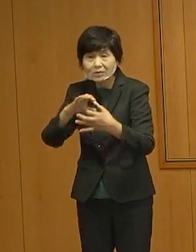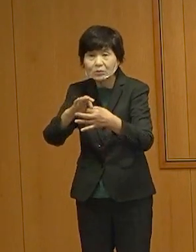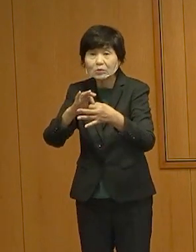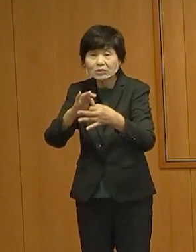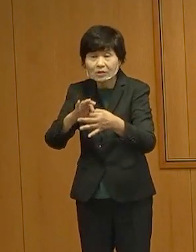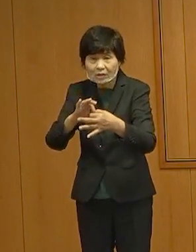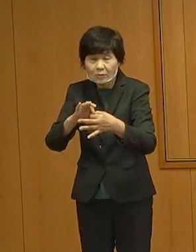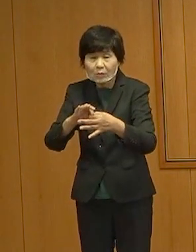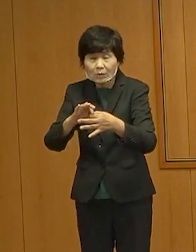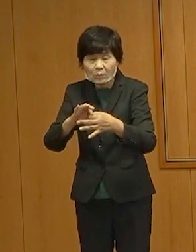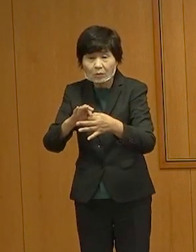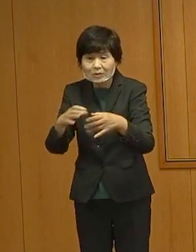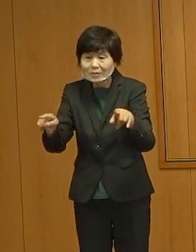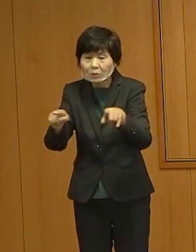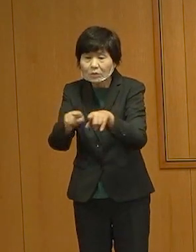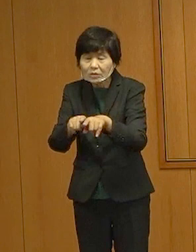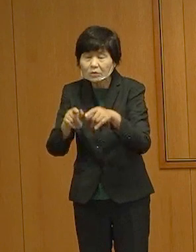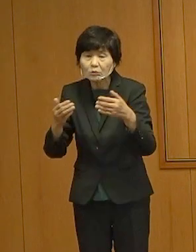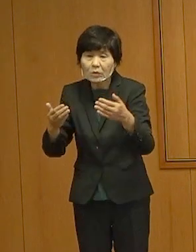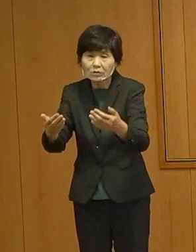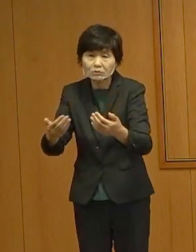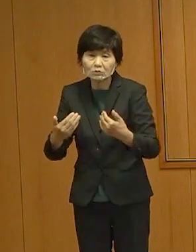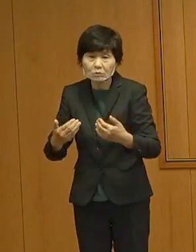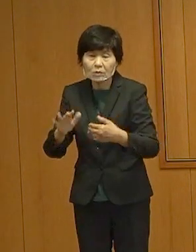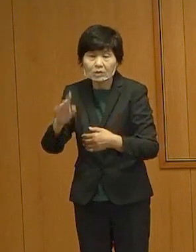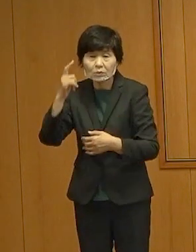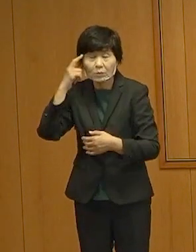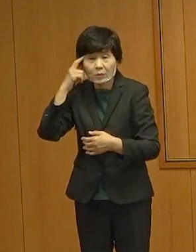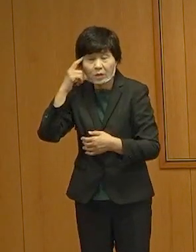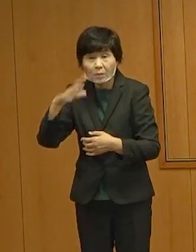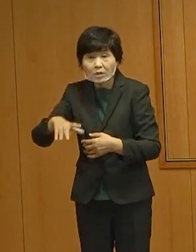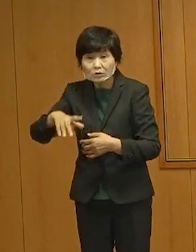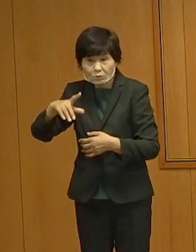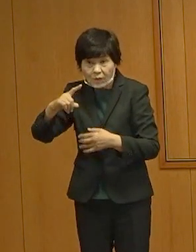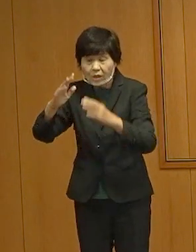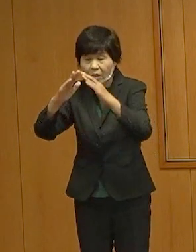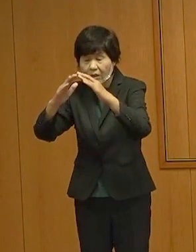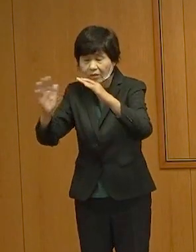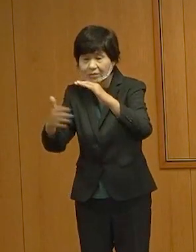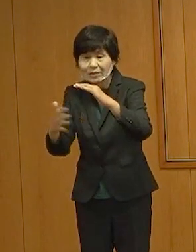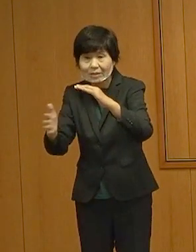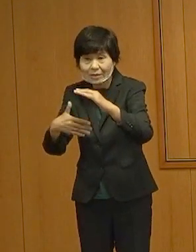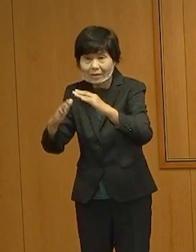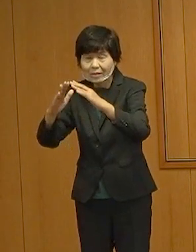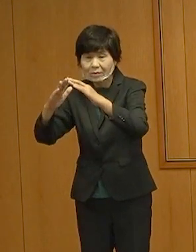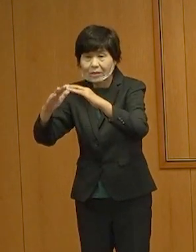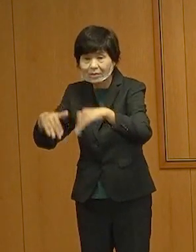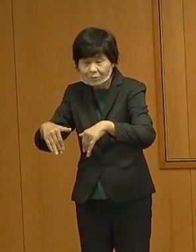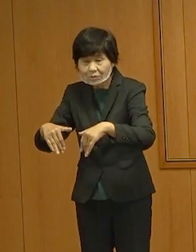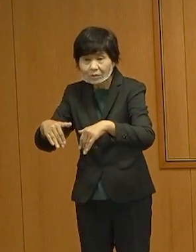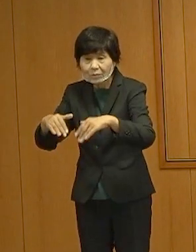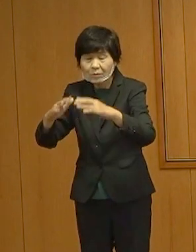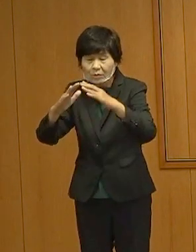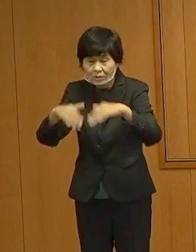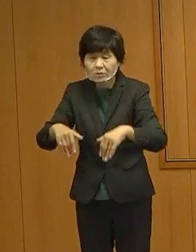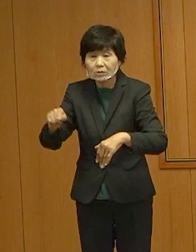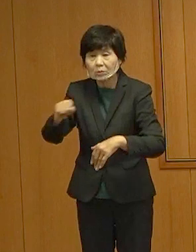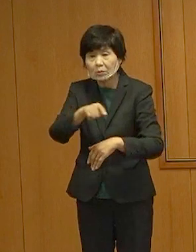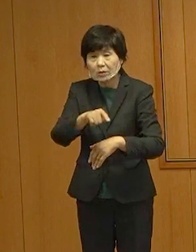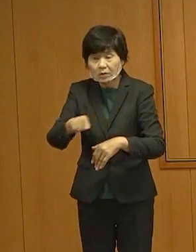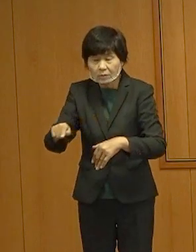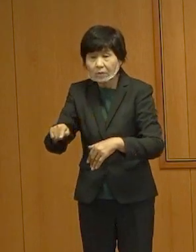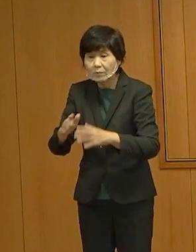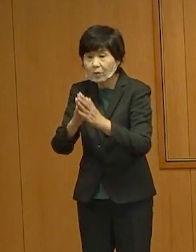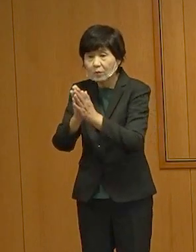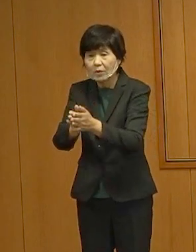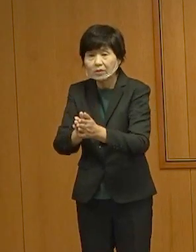途やらないといけないのかなというふうに思います。まず空き家を撤去していただくことを努力をしていくことは思っ